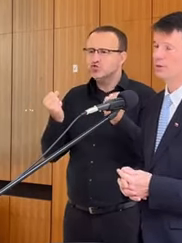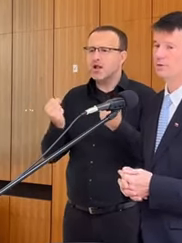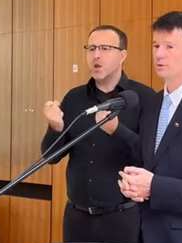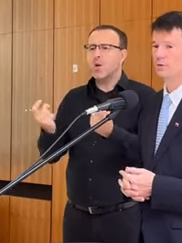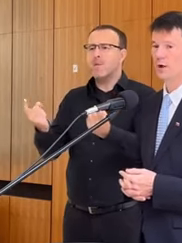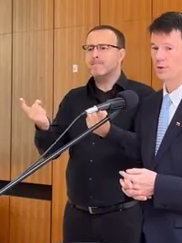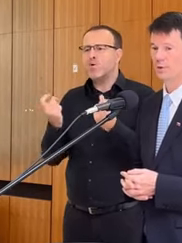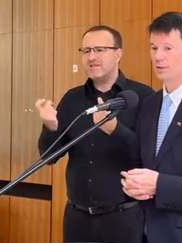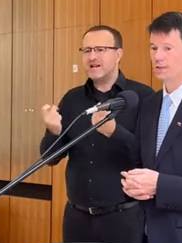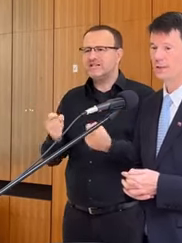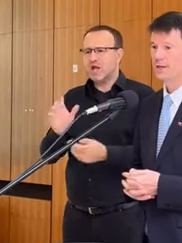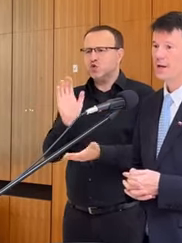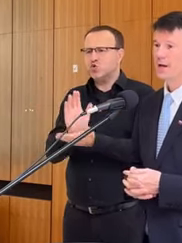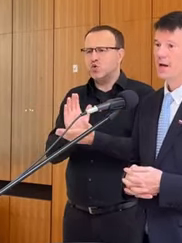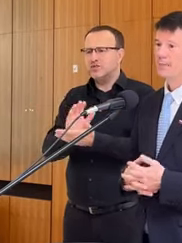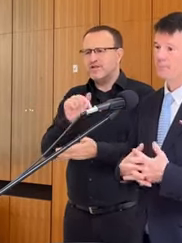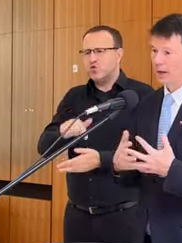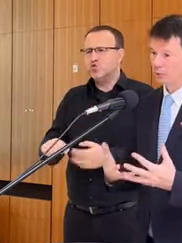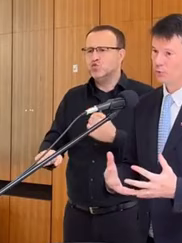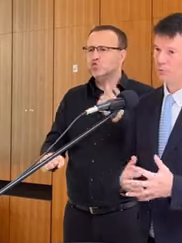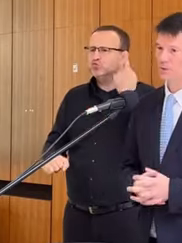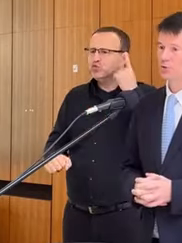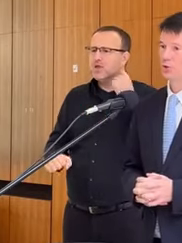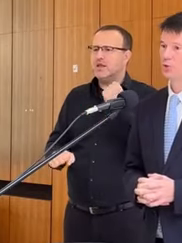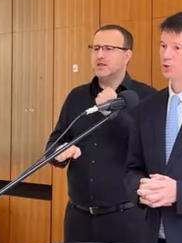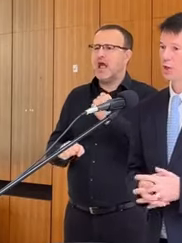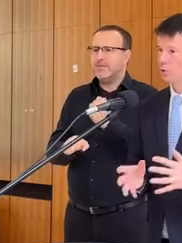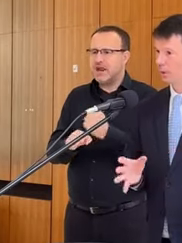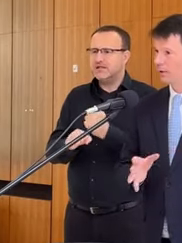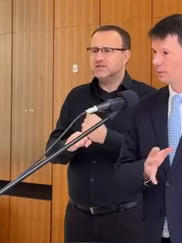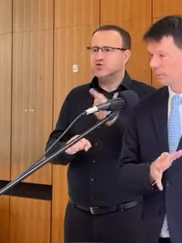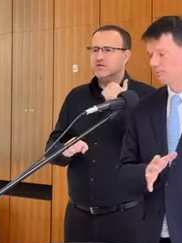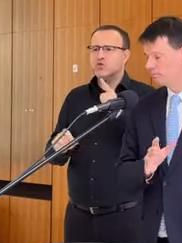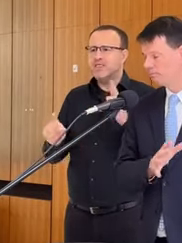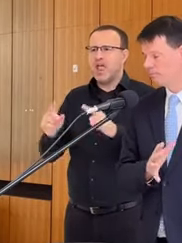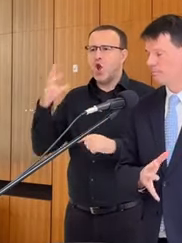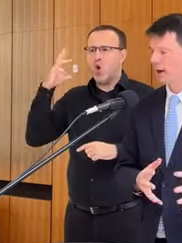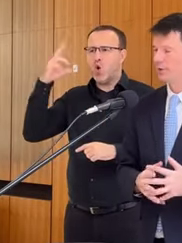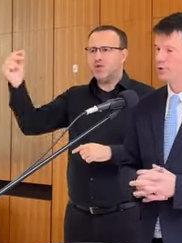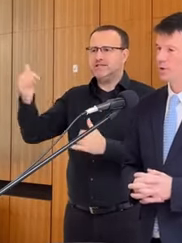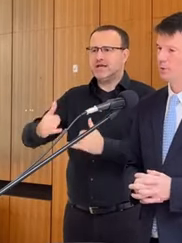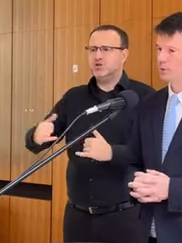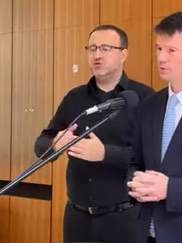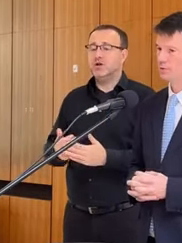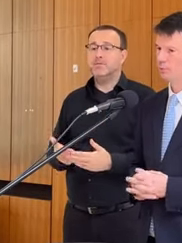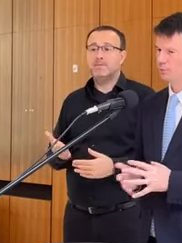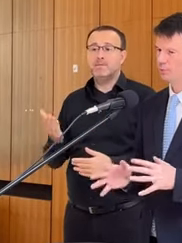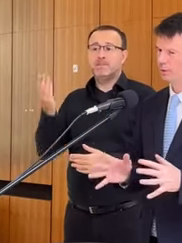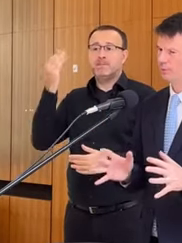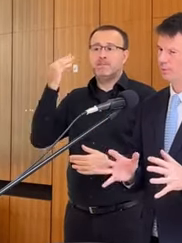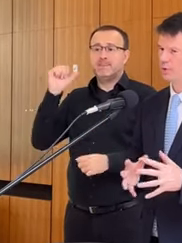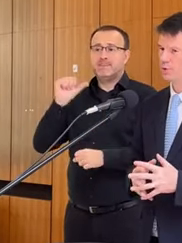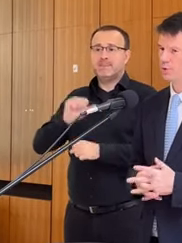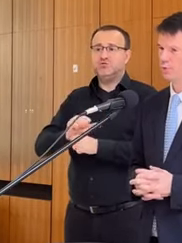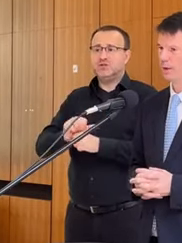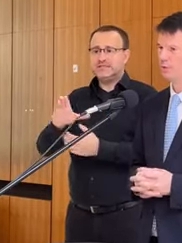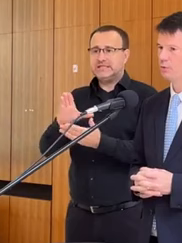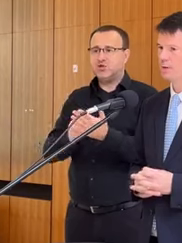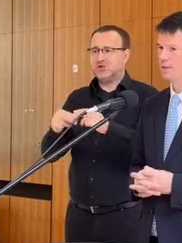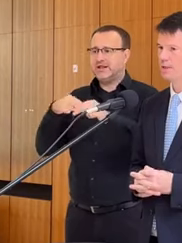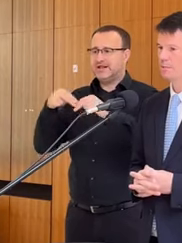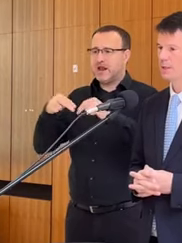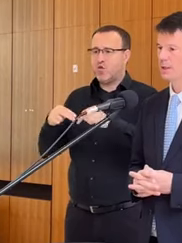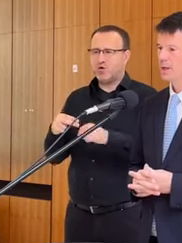ostali študovať na Slovensku a neodchádzali. Preto sme začali už dialog pred pár týždňami, dokonca si budem povedať, že už